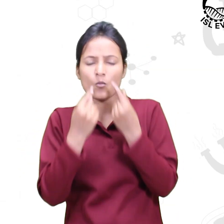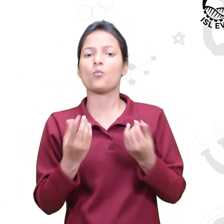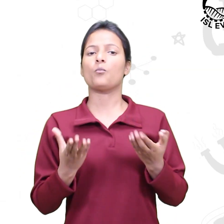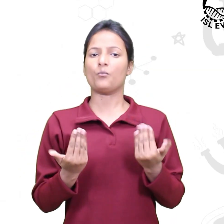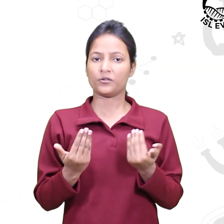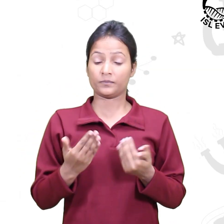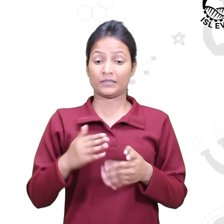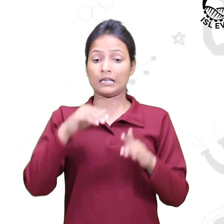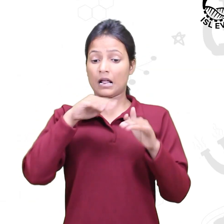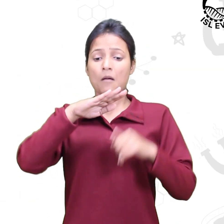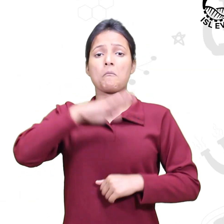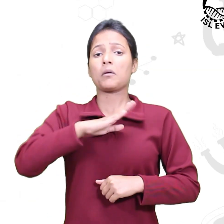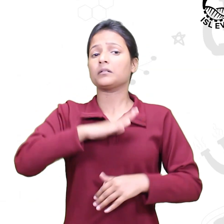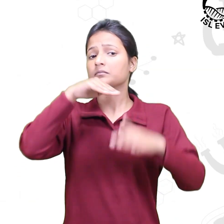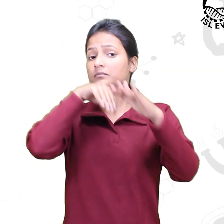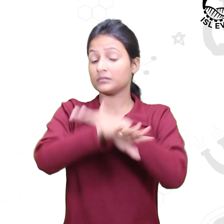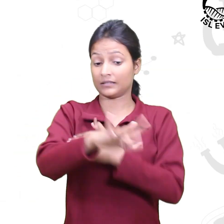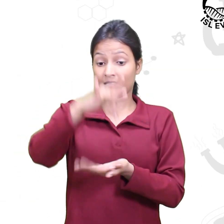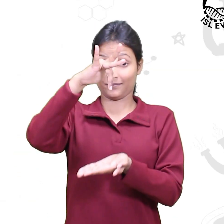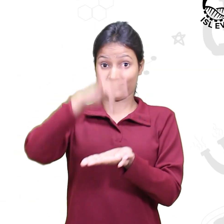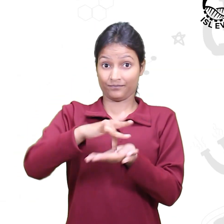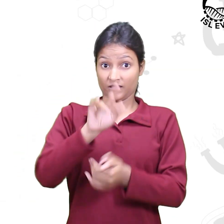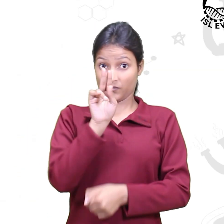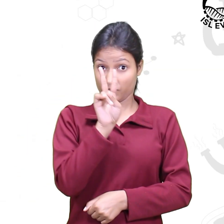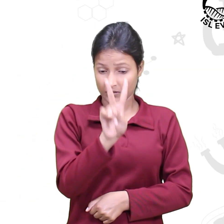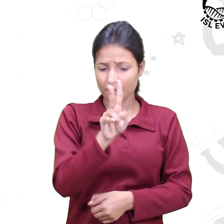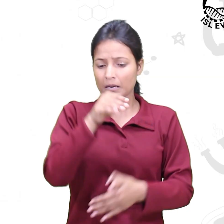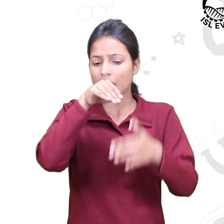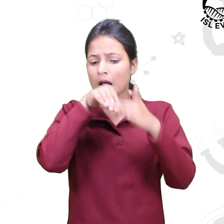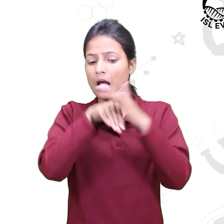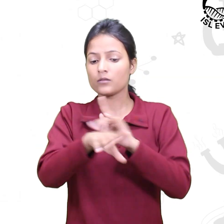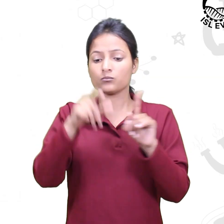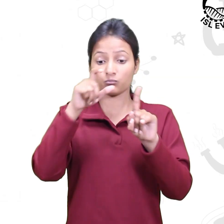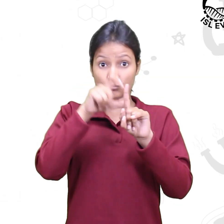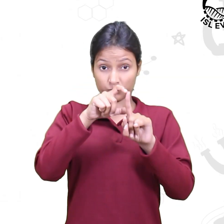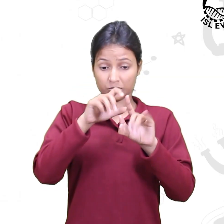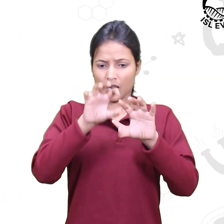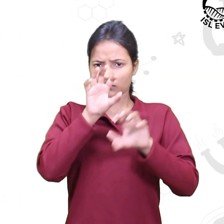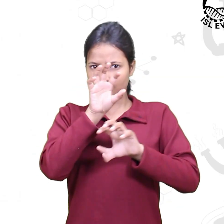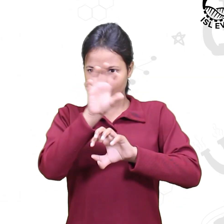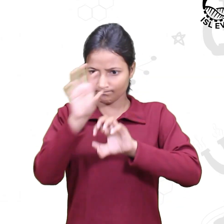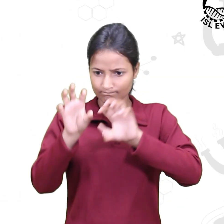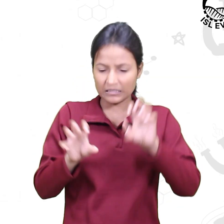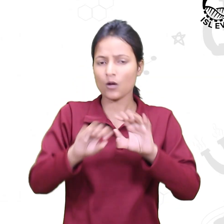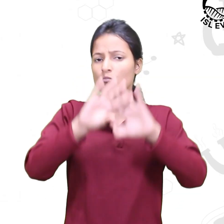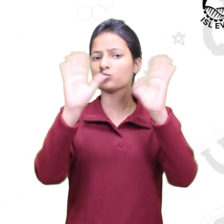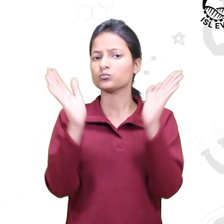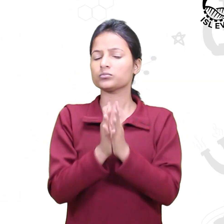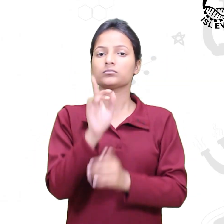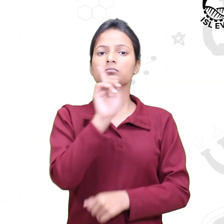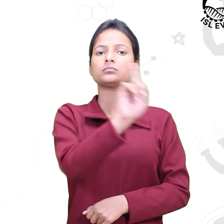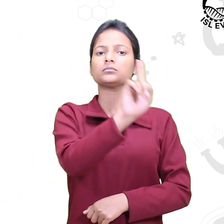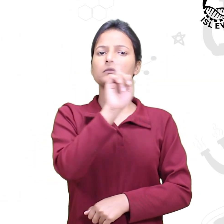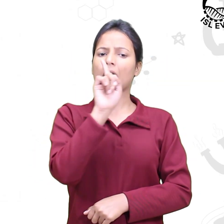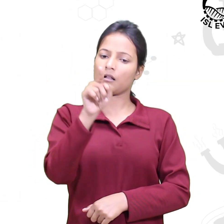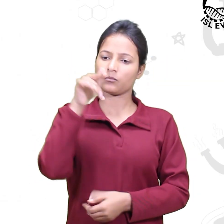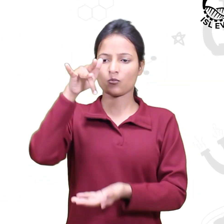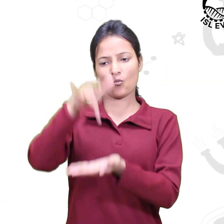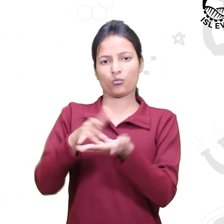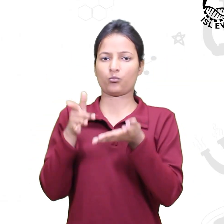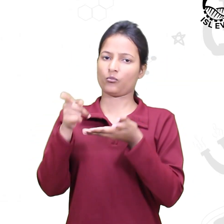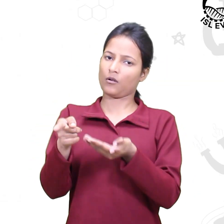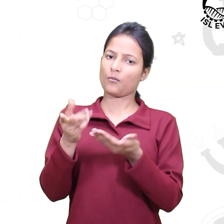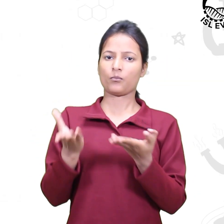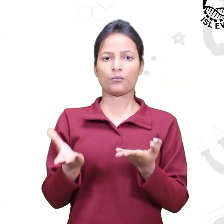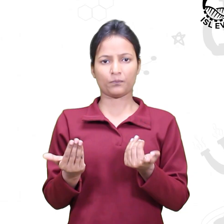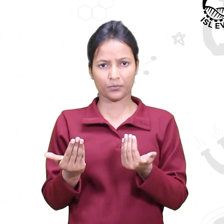में कोई नहीं है। महाराष्ट्र का एक राज्य के बराबर का साइज़ है विदर्भ का, जिसमें 11 डिस्ट्रिक्ट आते हैं, और जो